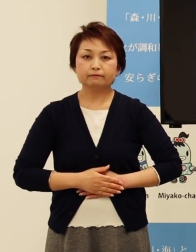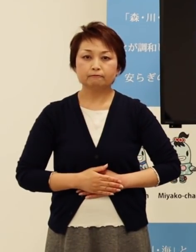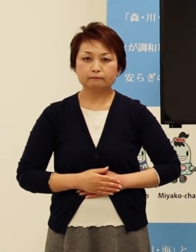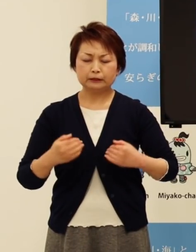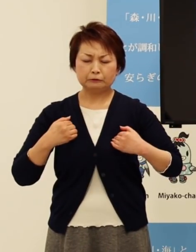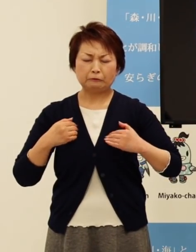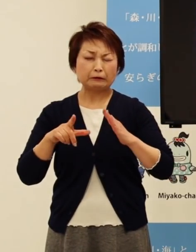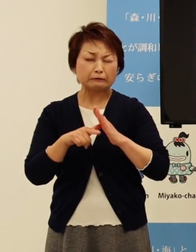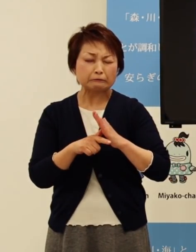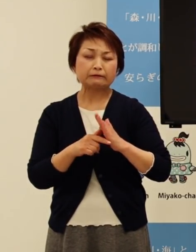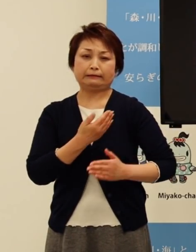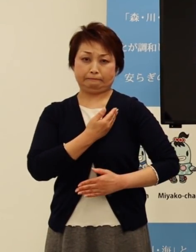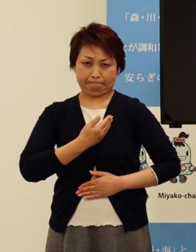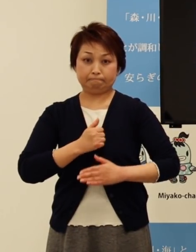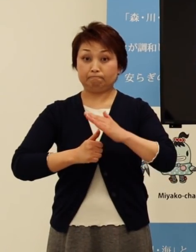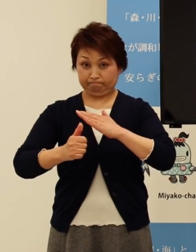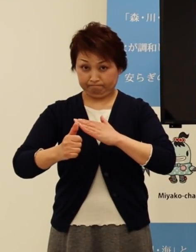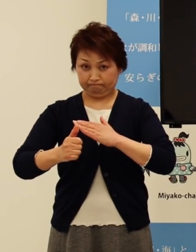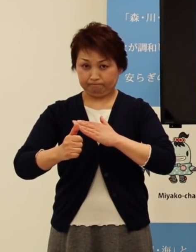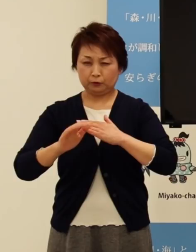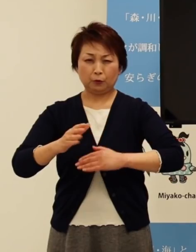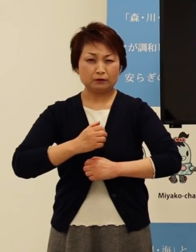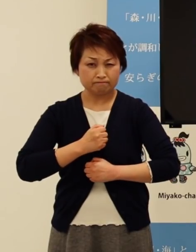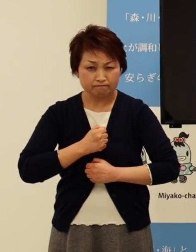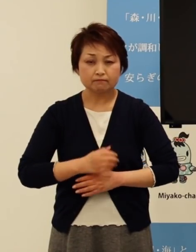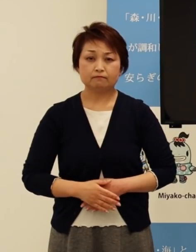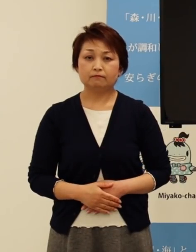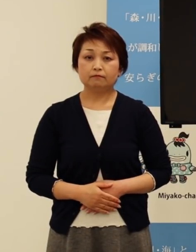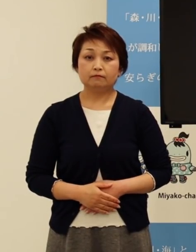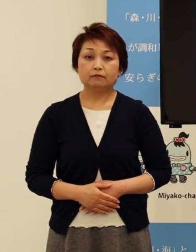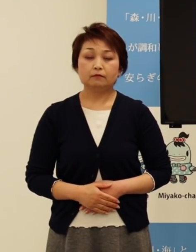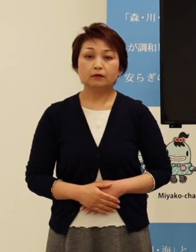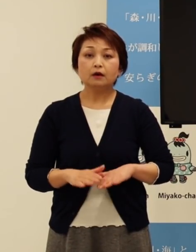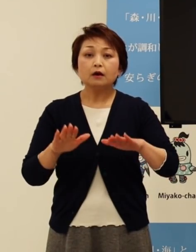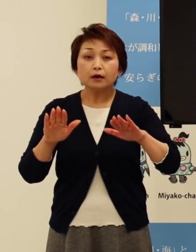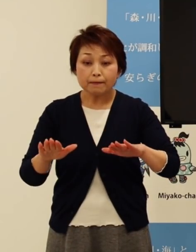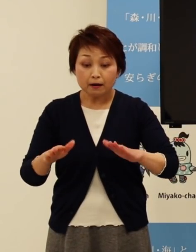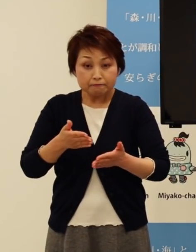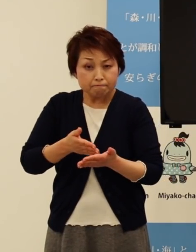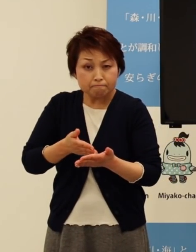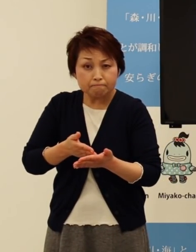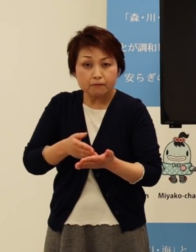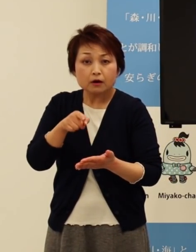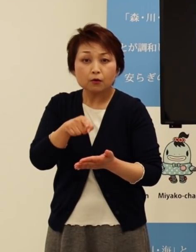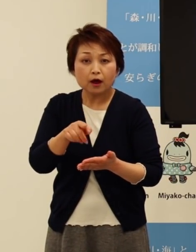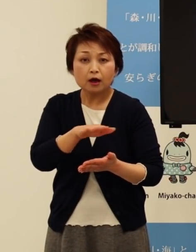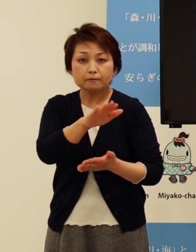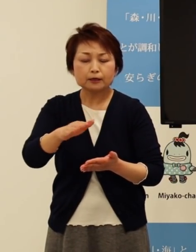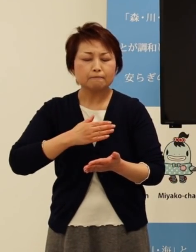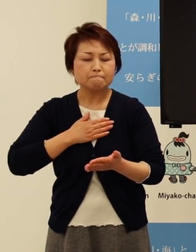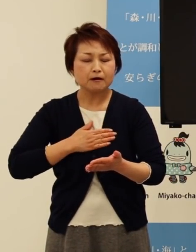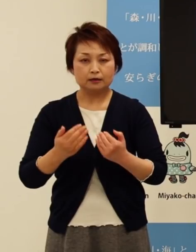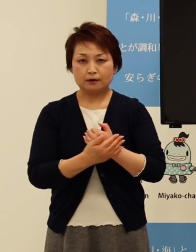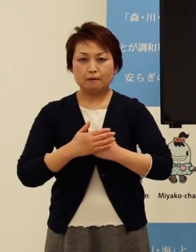します。今この時こそ一人一人の心がけが重要です